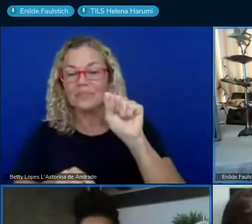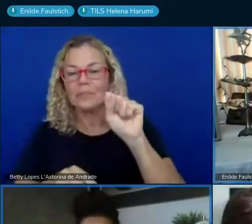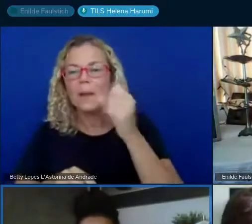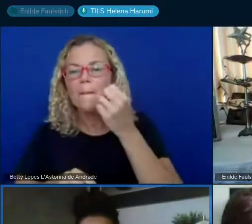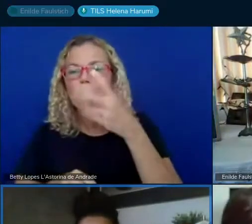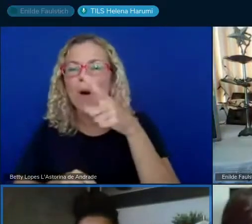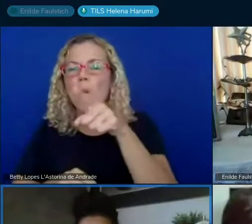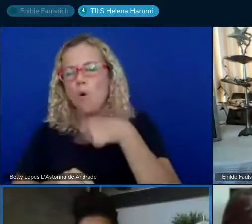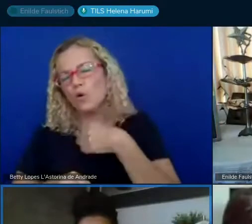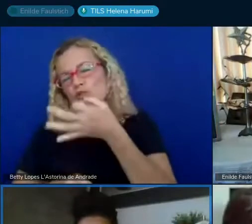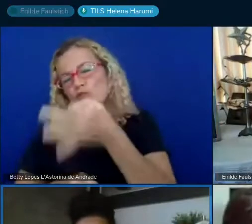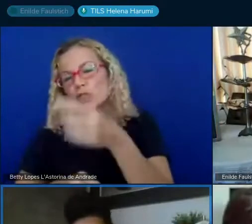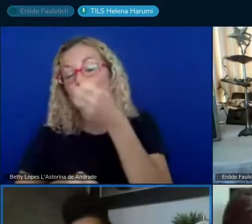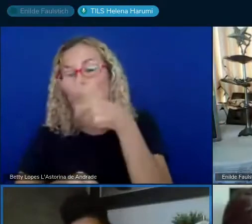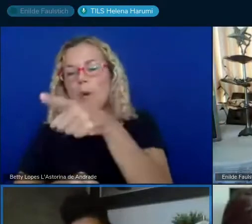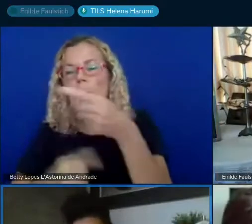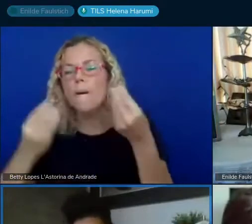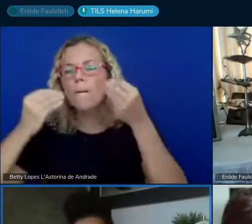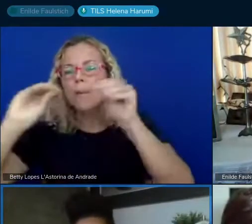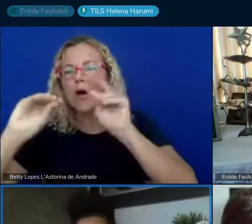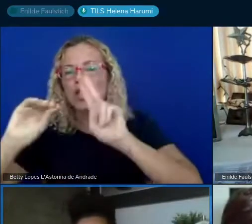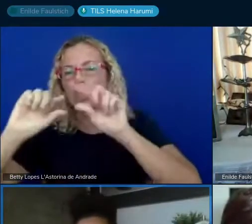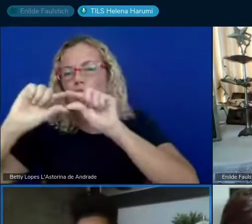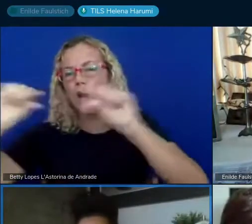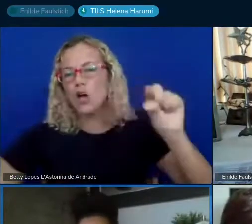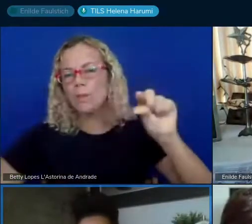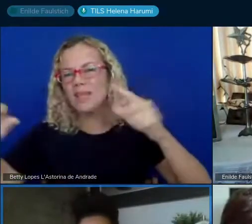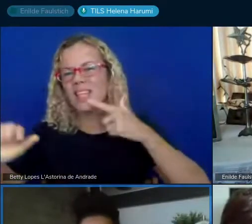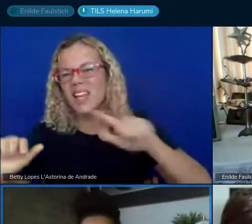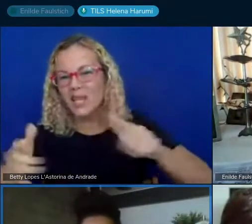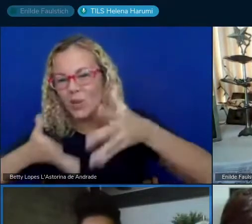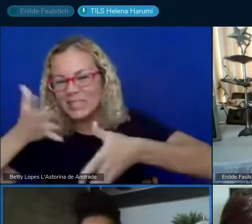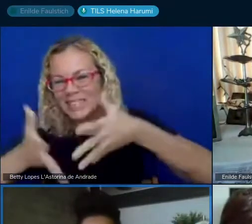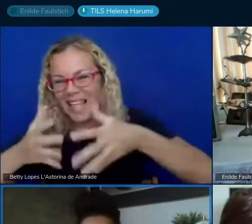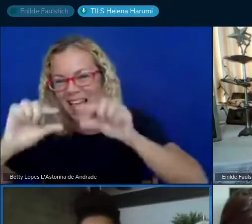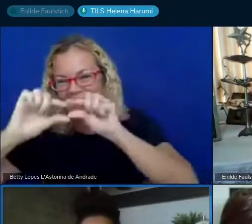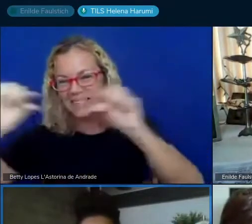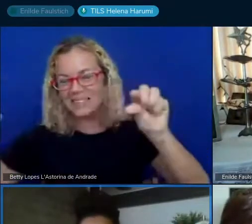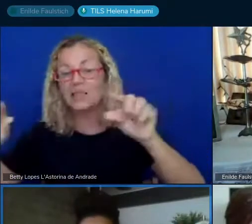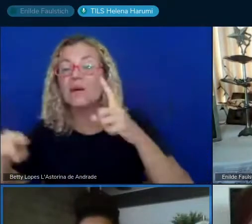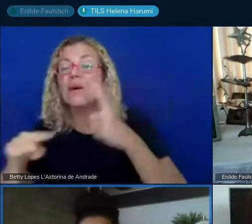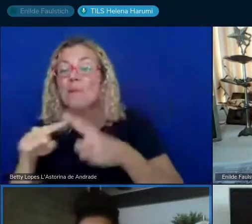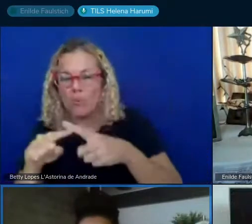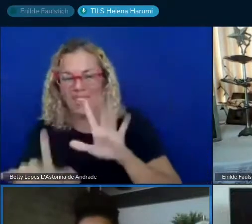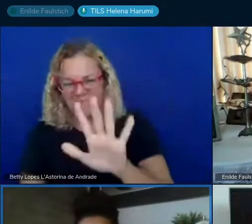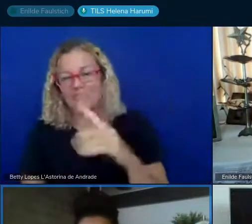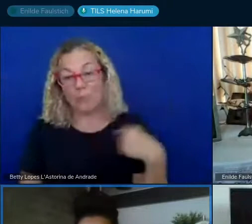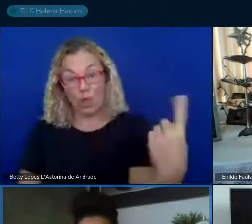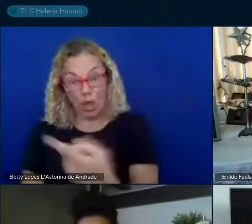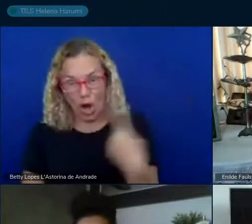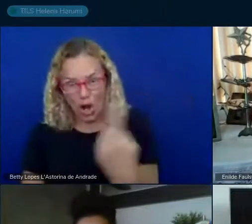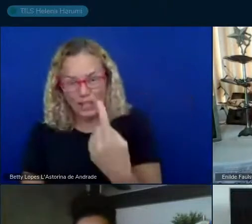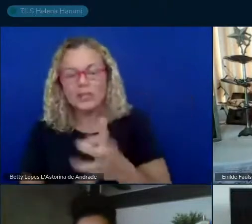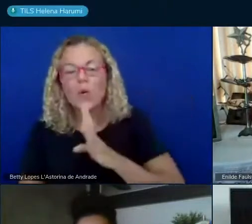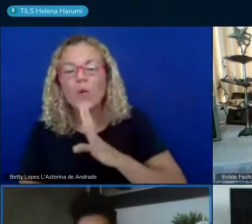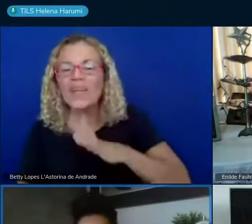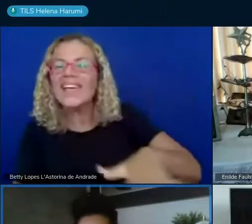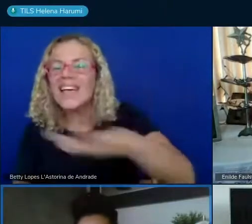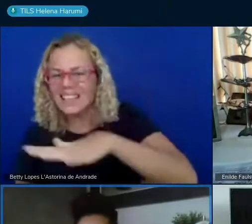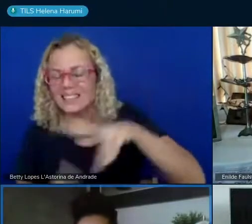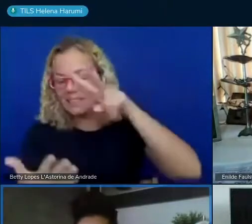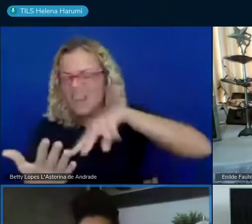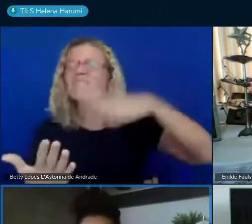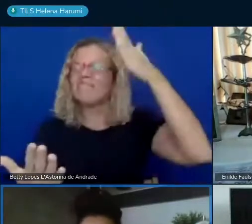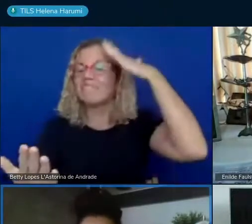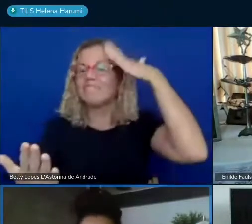do parágrafo, e que eu sugeria só colocar por extenso o conceito.